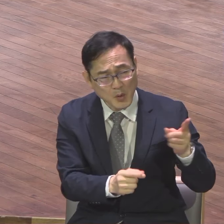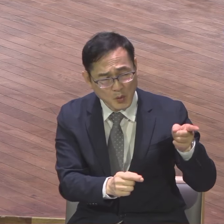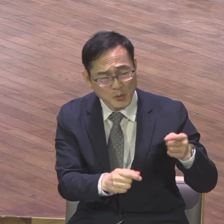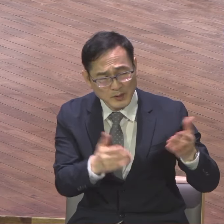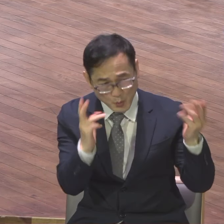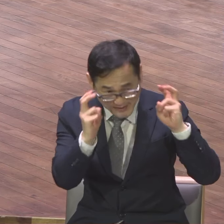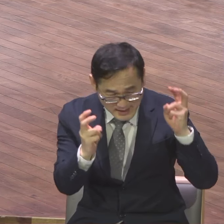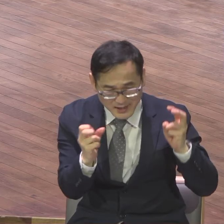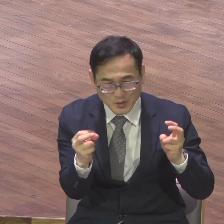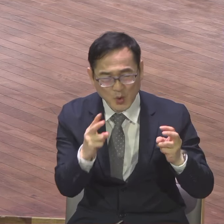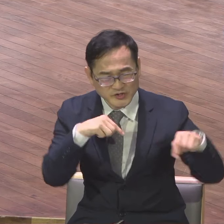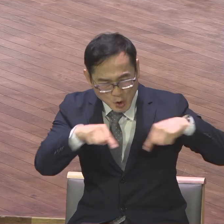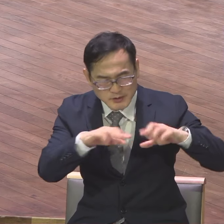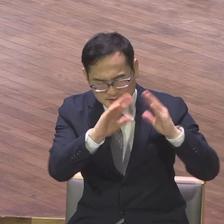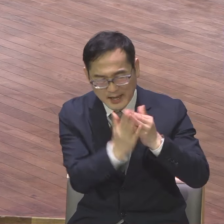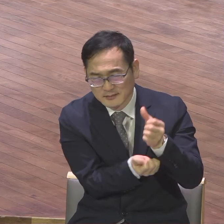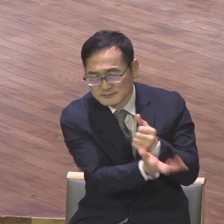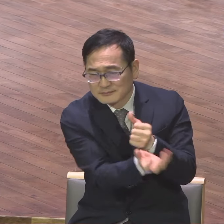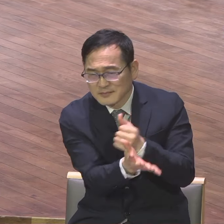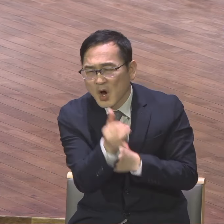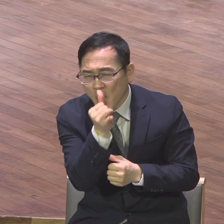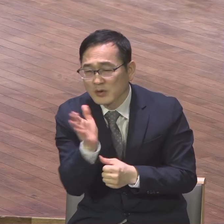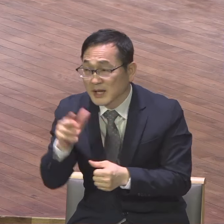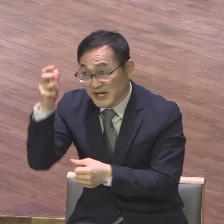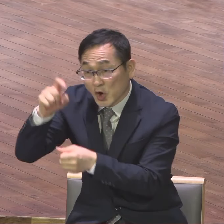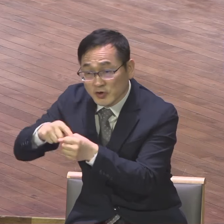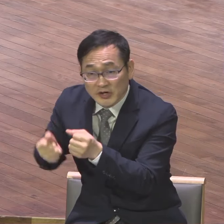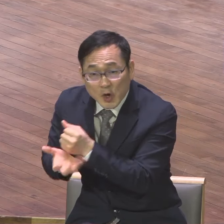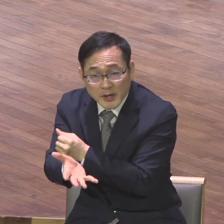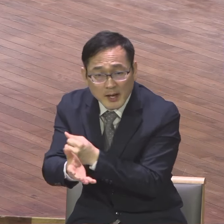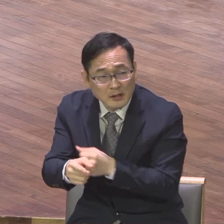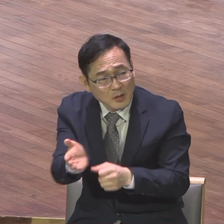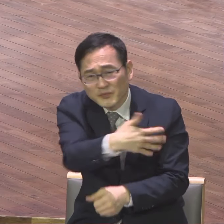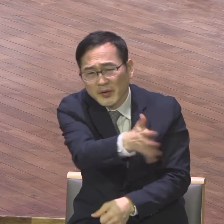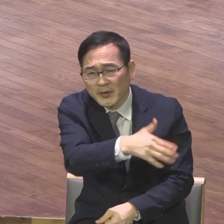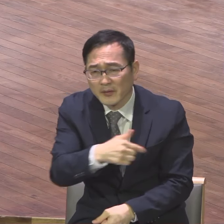있는데 영적 영향을 주고 있는가?